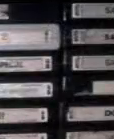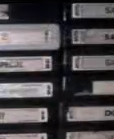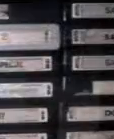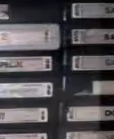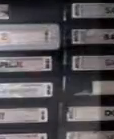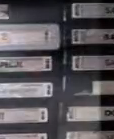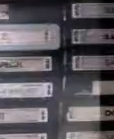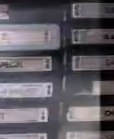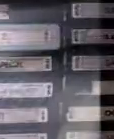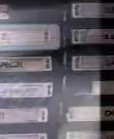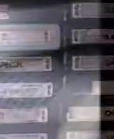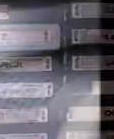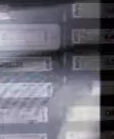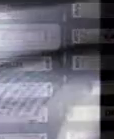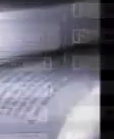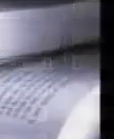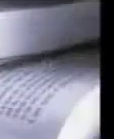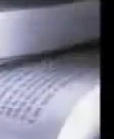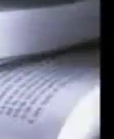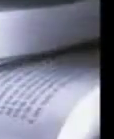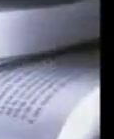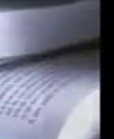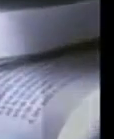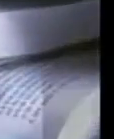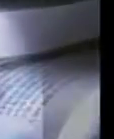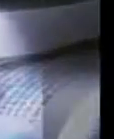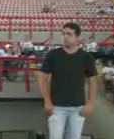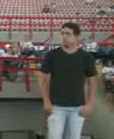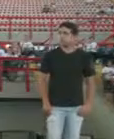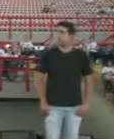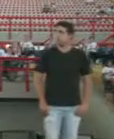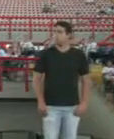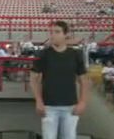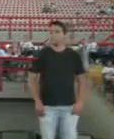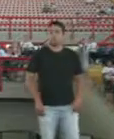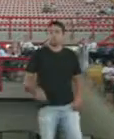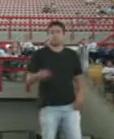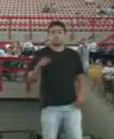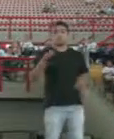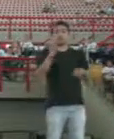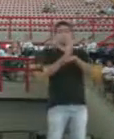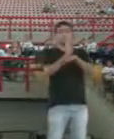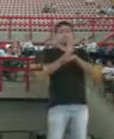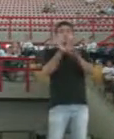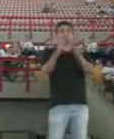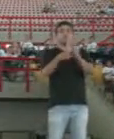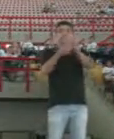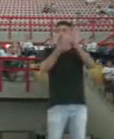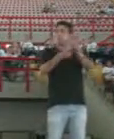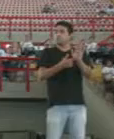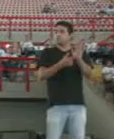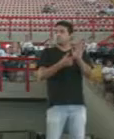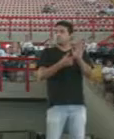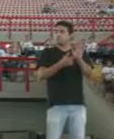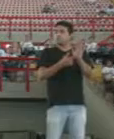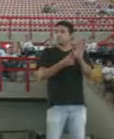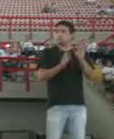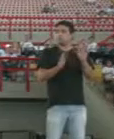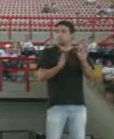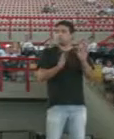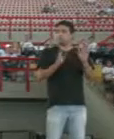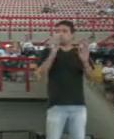Livros, discos, vídeos, a mão cheia. E deixa que diga o que pensa e fala. Esse vídeo, ele mostra aquilo que a gente já